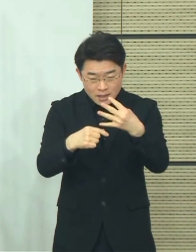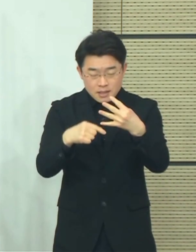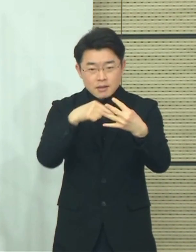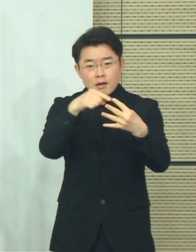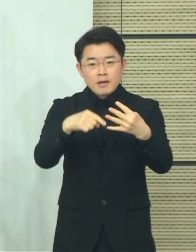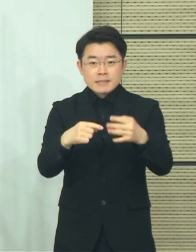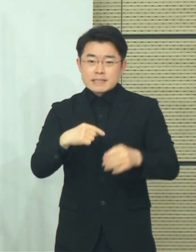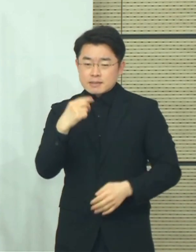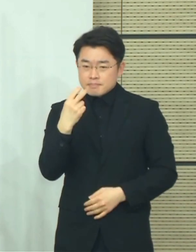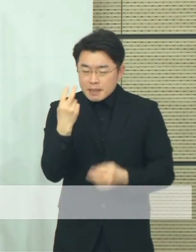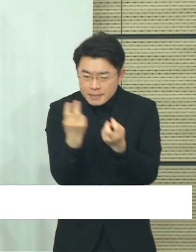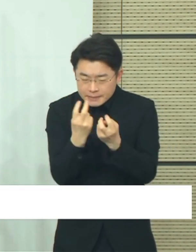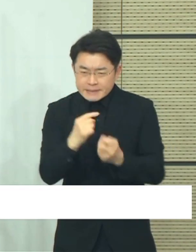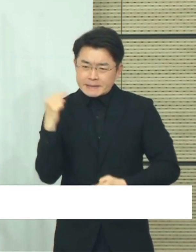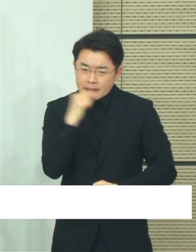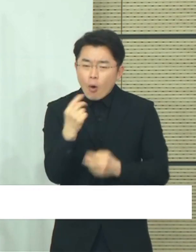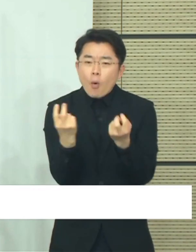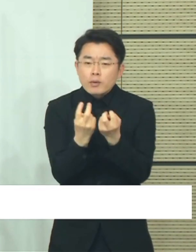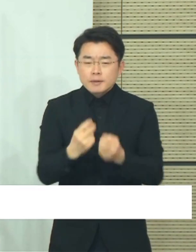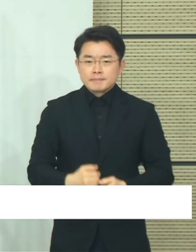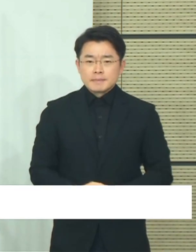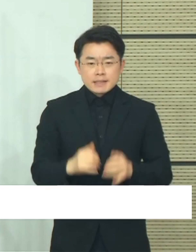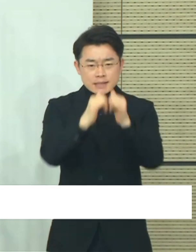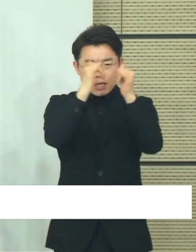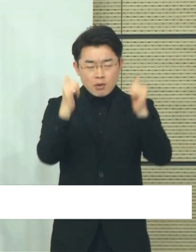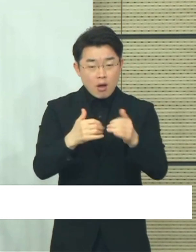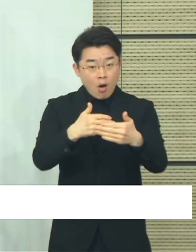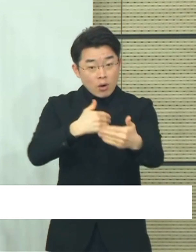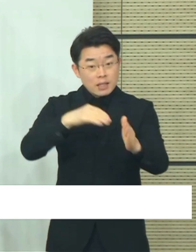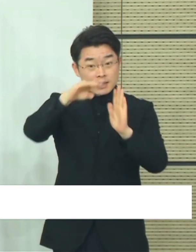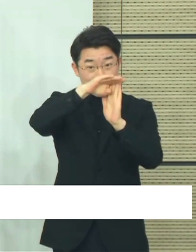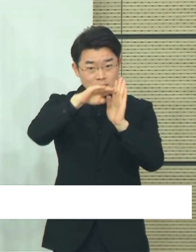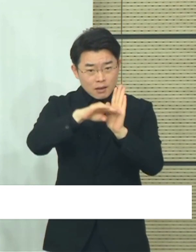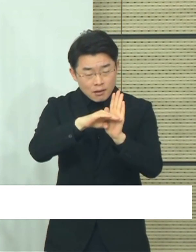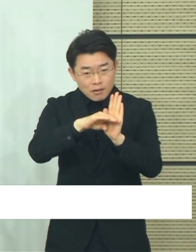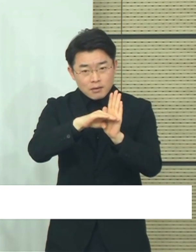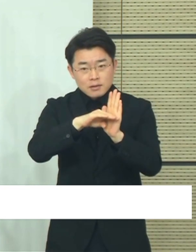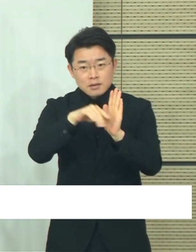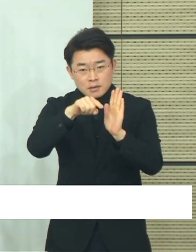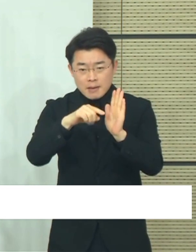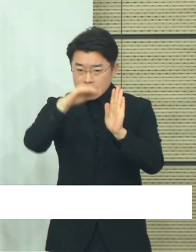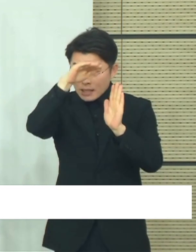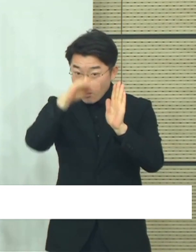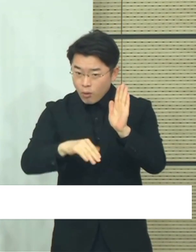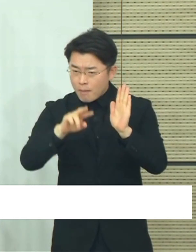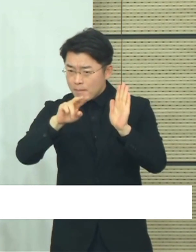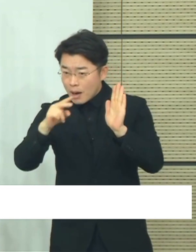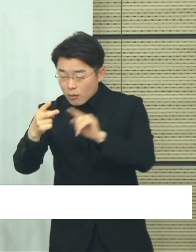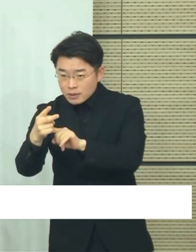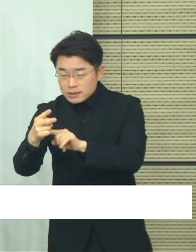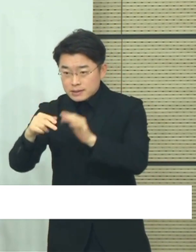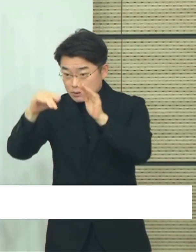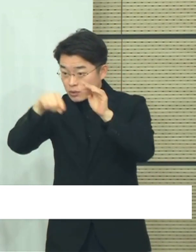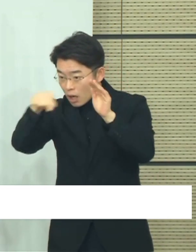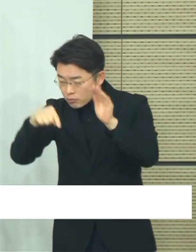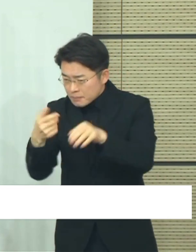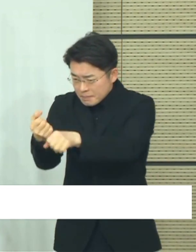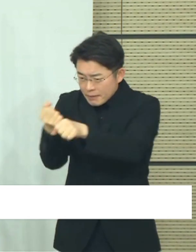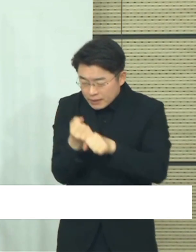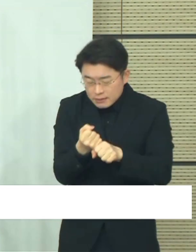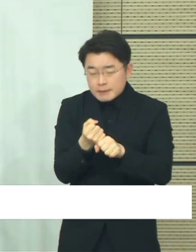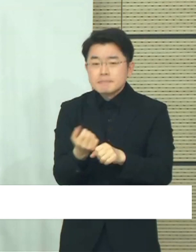강화하기 위해 정부는 거리두기 개편 시 적용하기 위해 준비한 기본 방역 수칙을